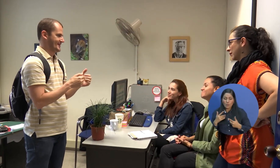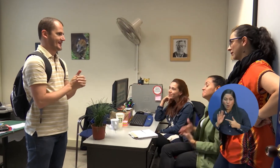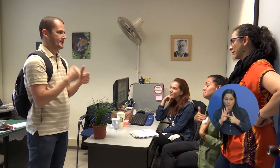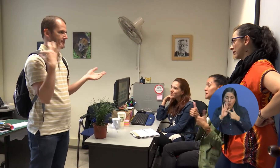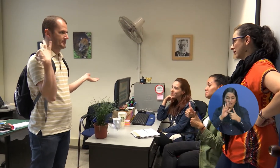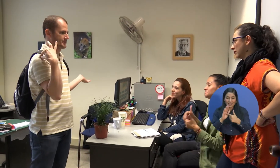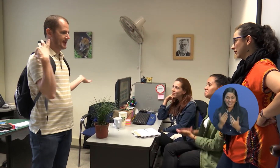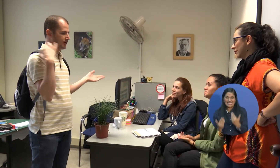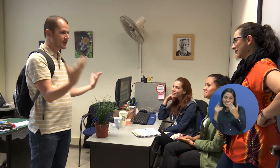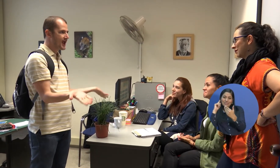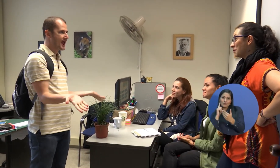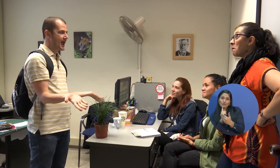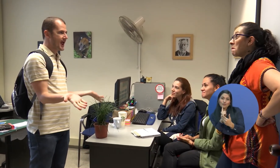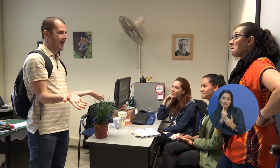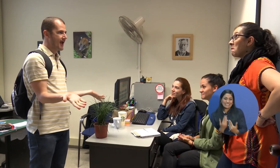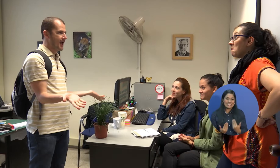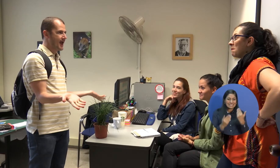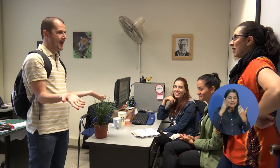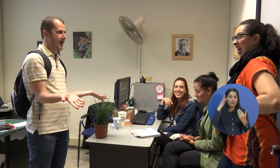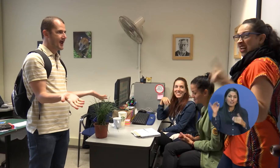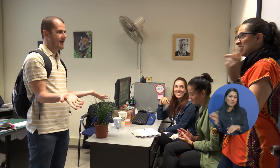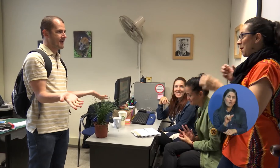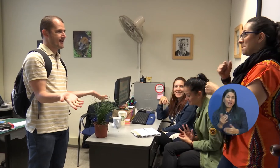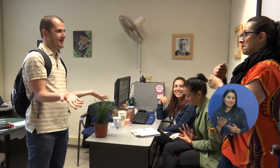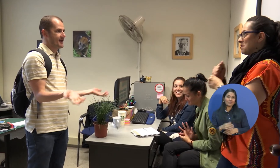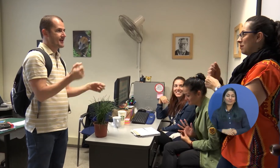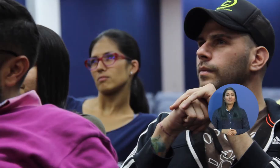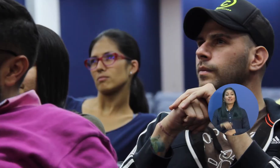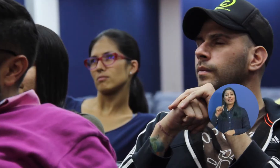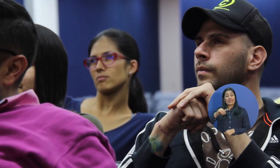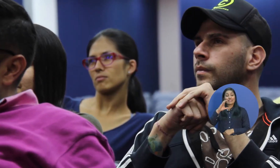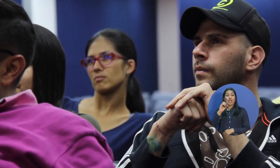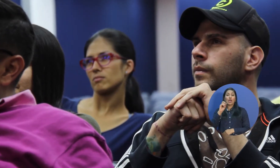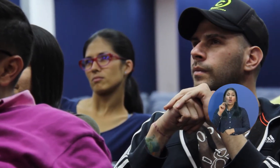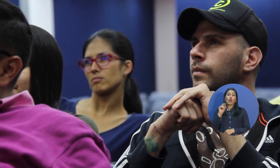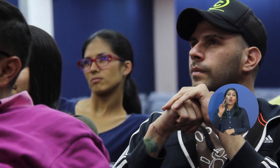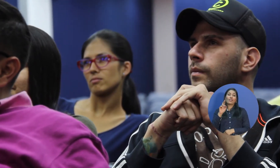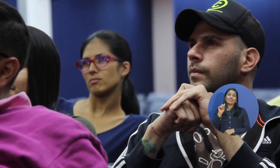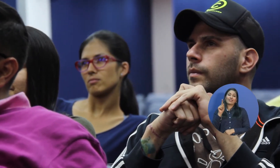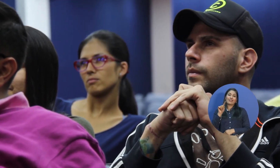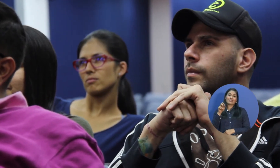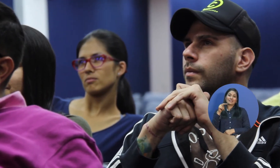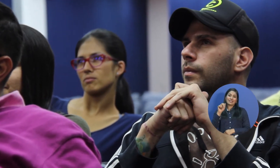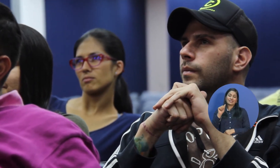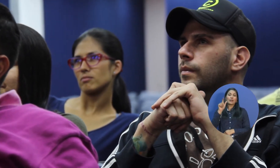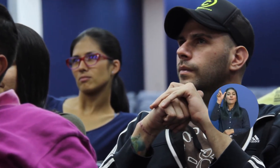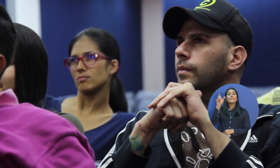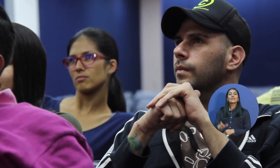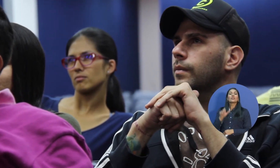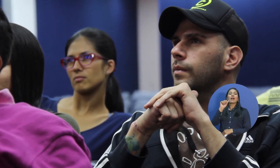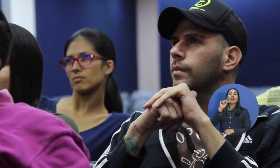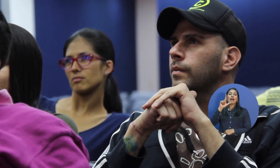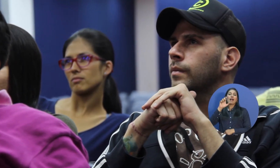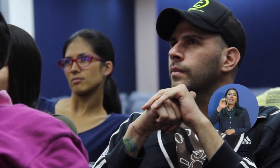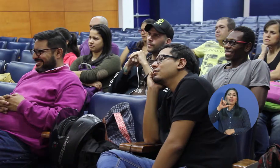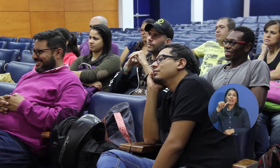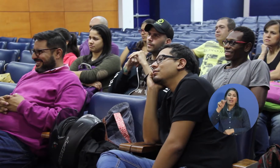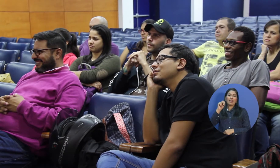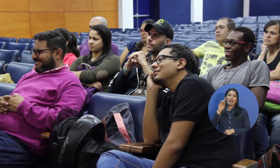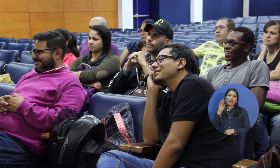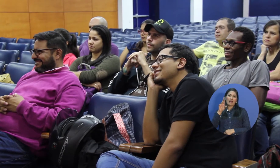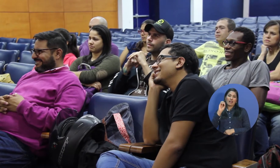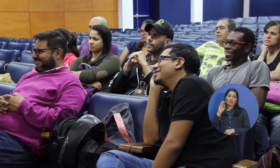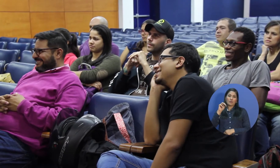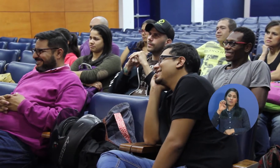pudiera disfrutar tanto los sordos como los oyentes. Contraseña invitó a Alejandro Mejía, un comediante con amplia